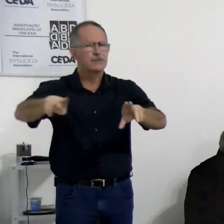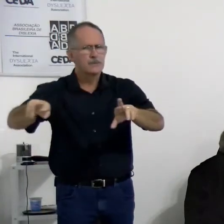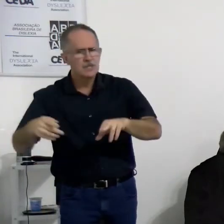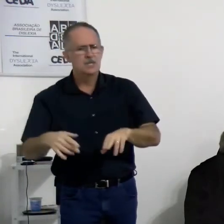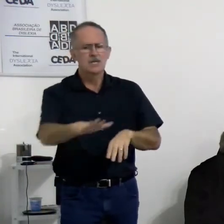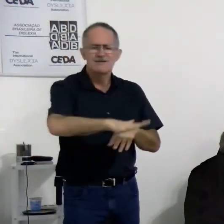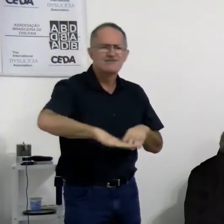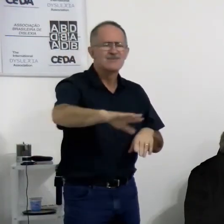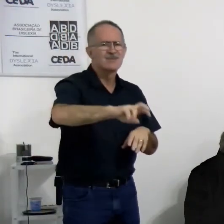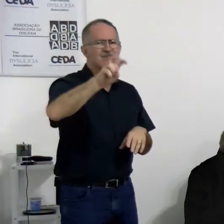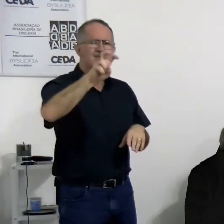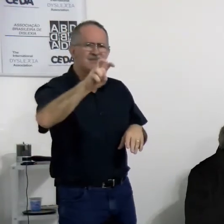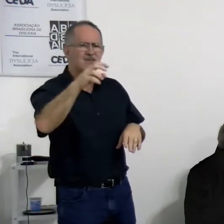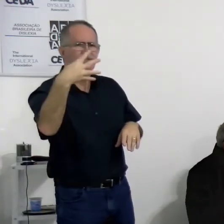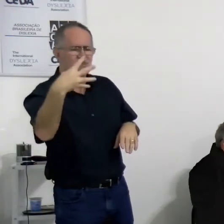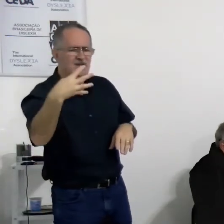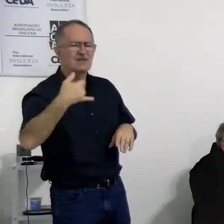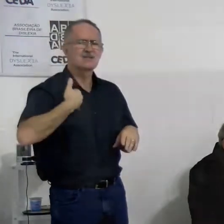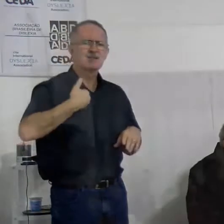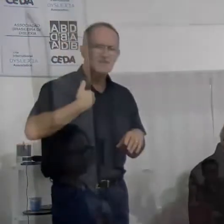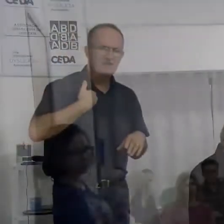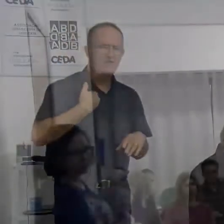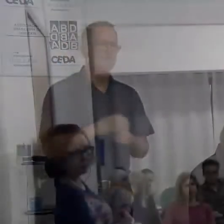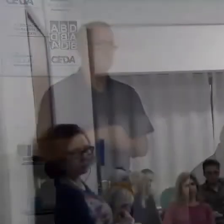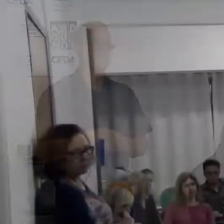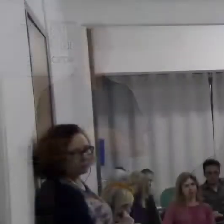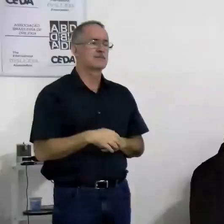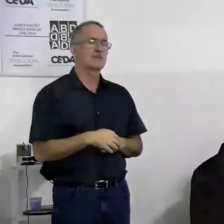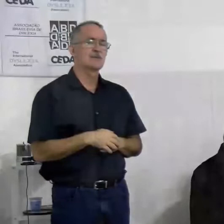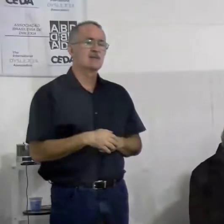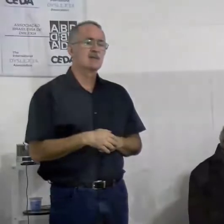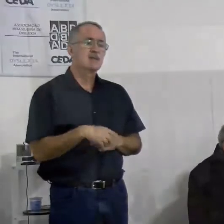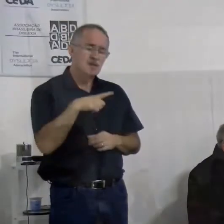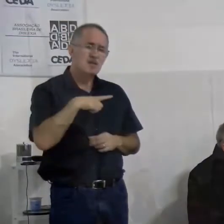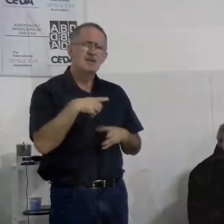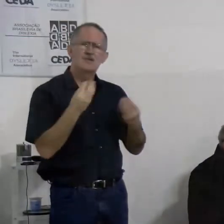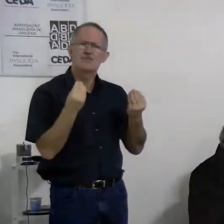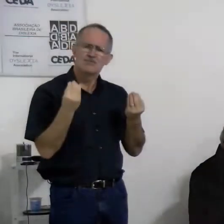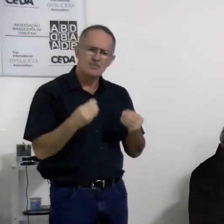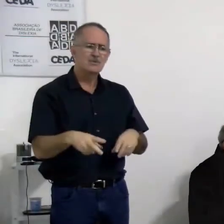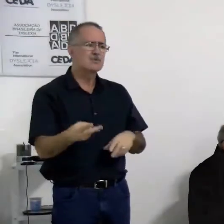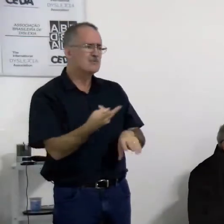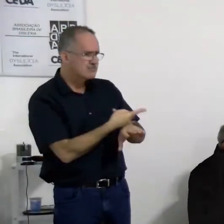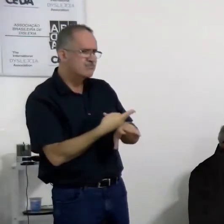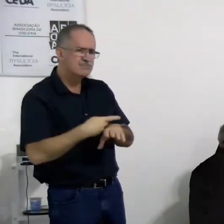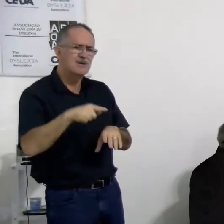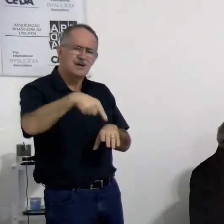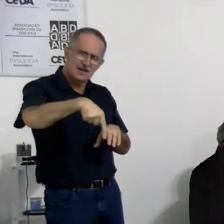5 anos para fazer essa avaliação. They, ABD receives a lot of children